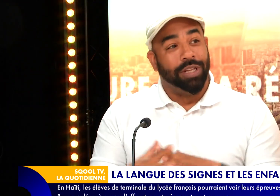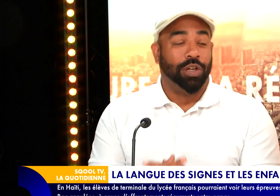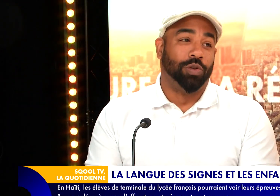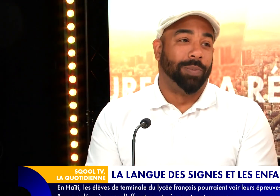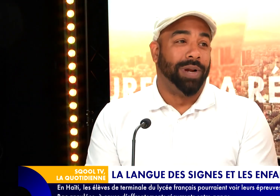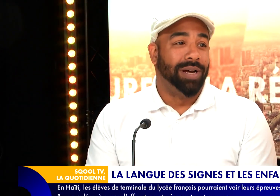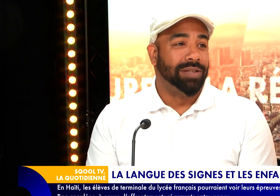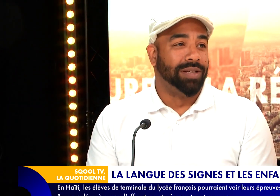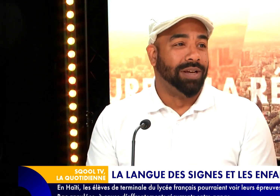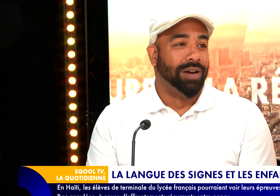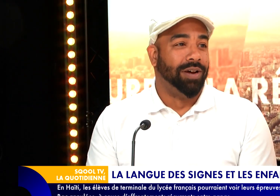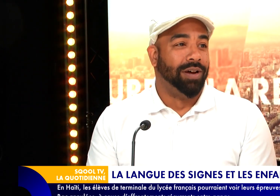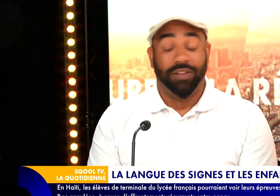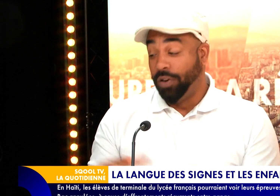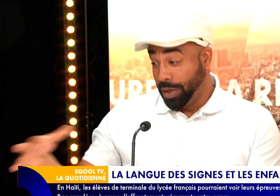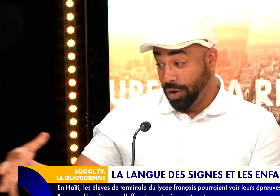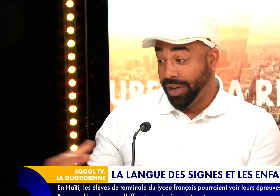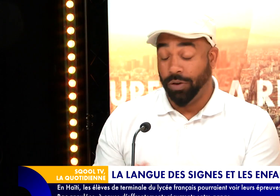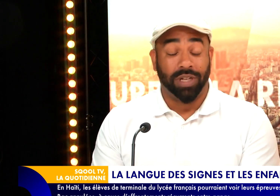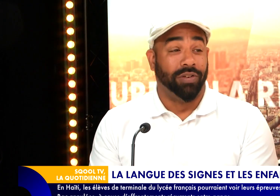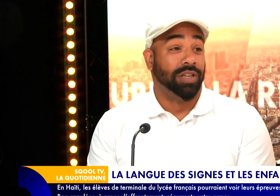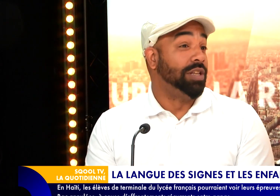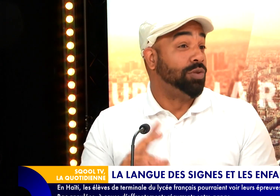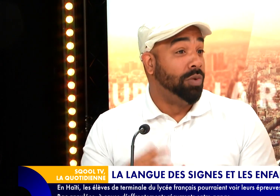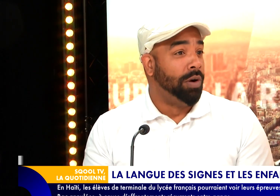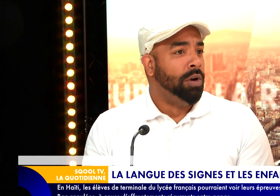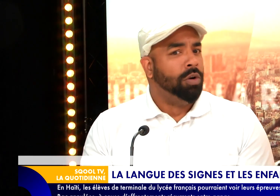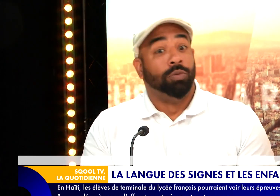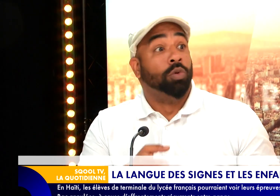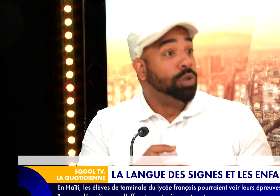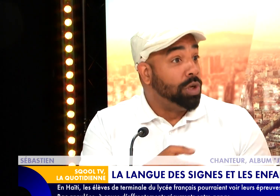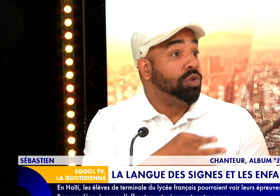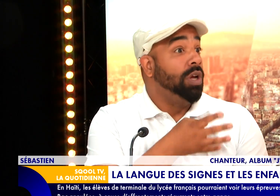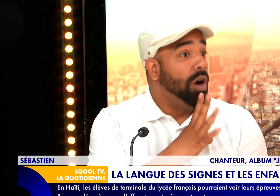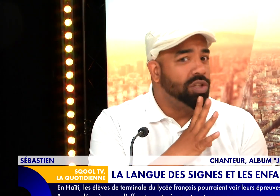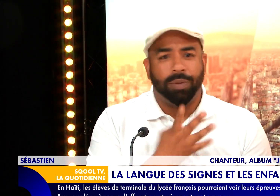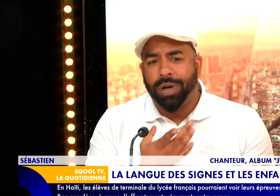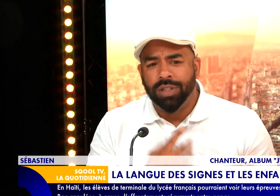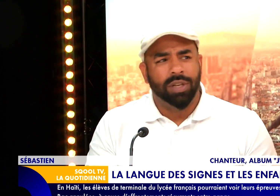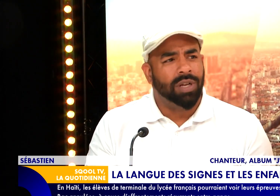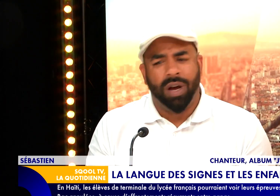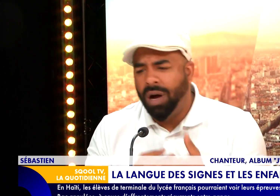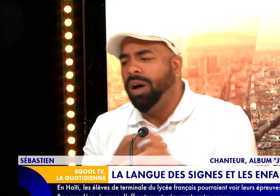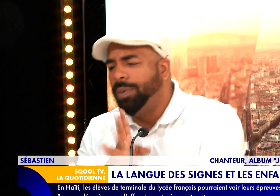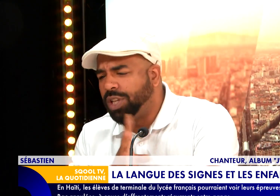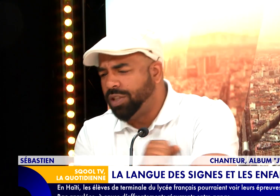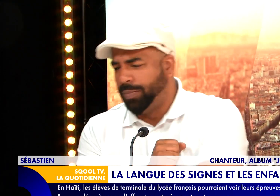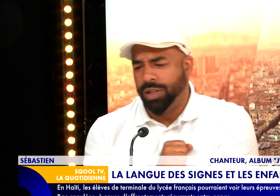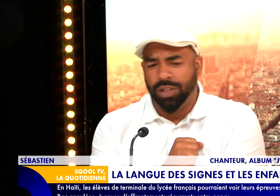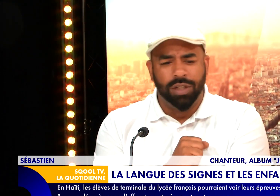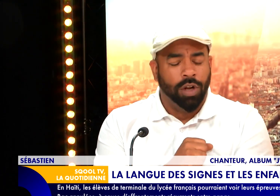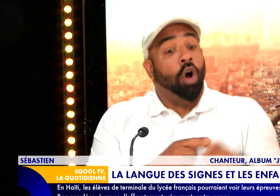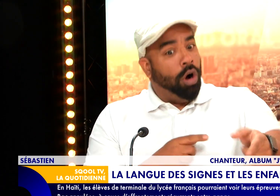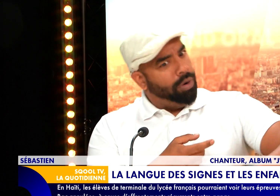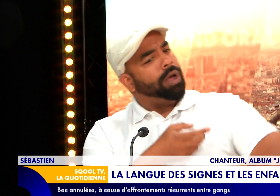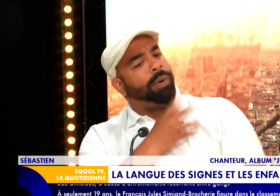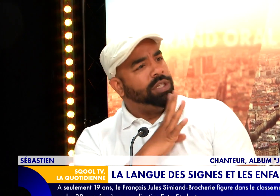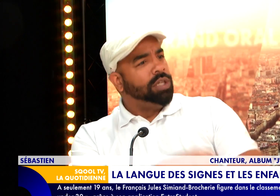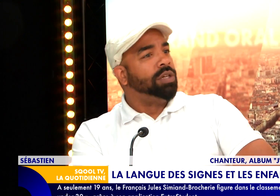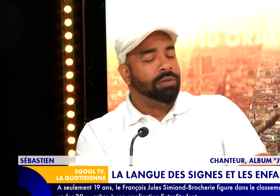des choses en place. Et les formateurs avec qui on travaillait, qui étaient sourds, ils m'ont dit toute la journée, « Ah, c'est pratique, ça. Ah, bah tiens, c'est pratique. Oh, ouais, pratique. »